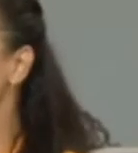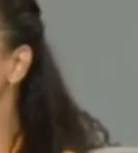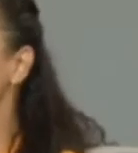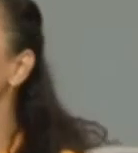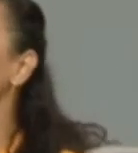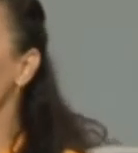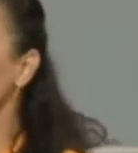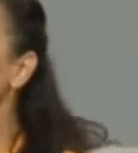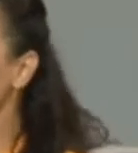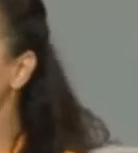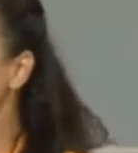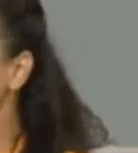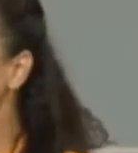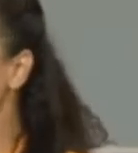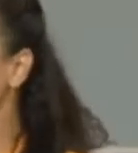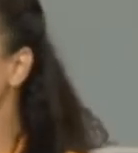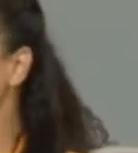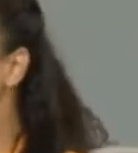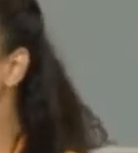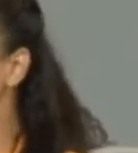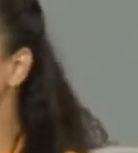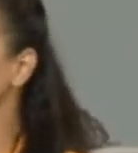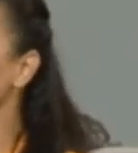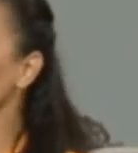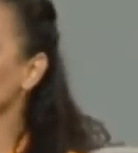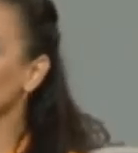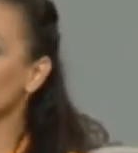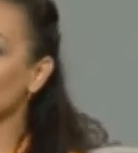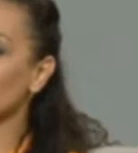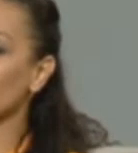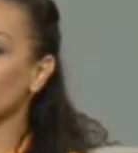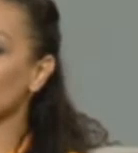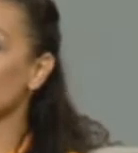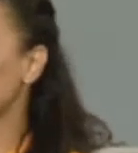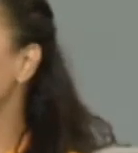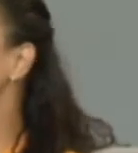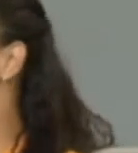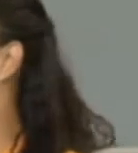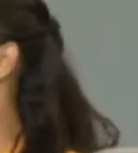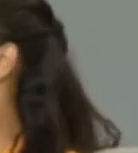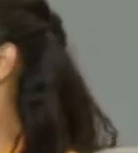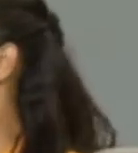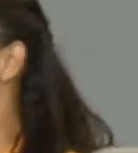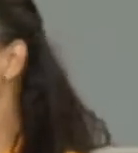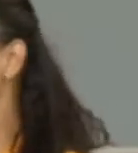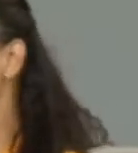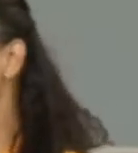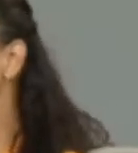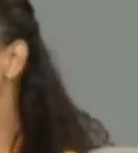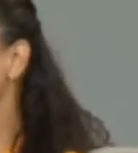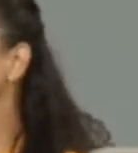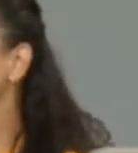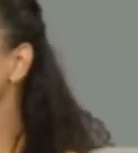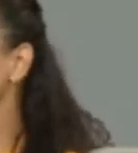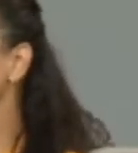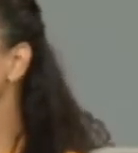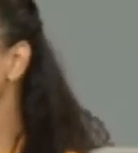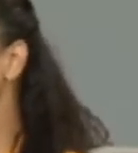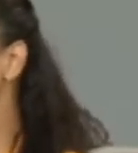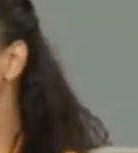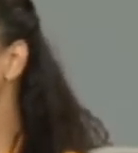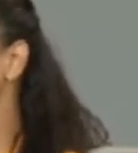e passam a produzir, tem a ver com esse tipo de pesquisa. Então, mas há que se ter realmente um cuidado